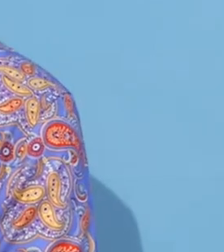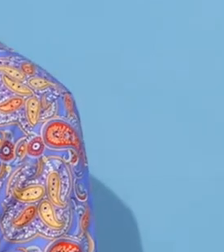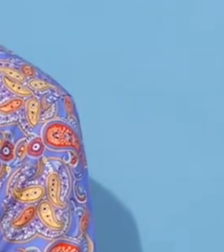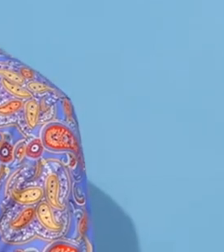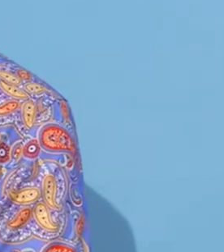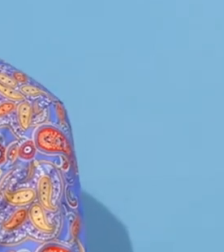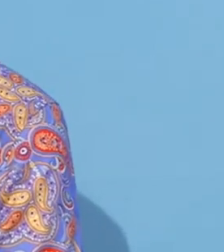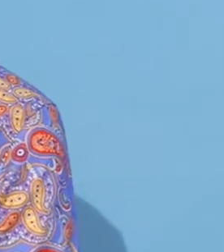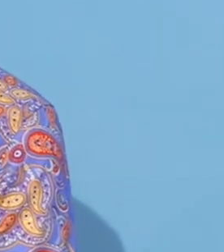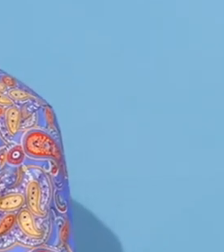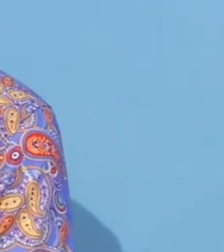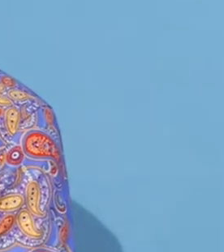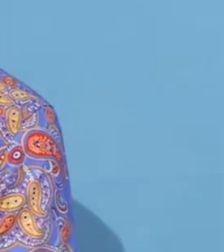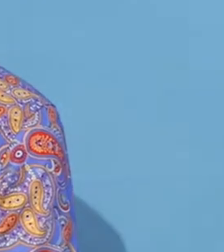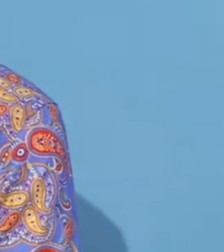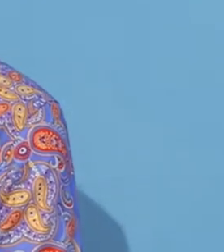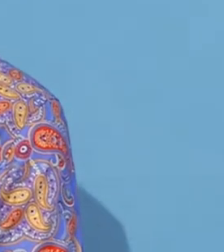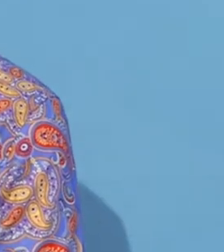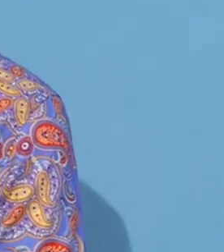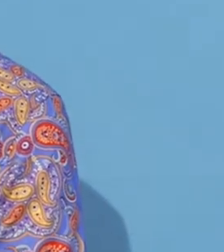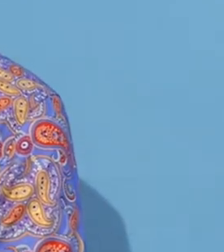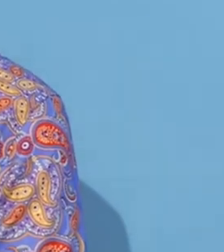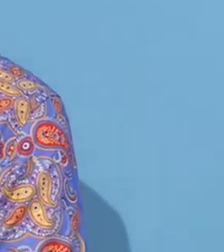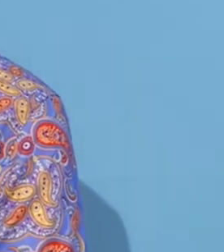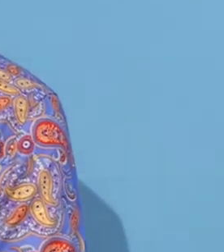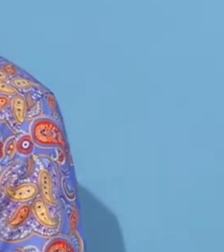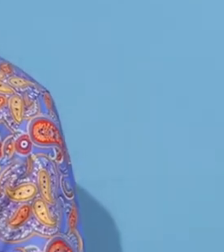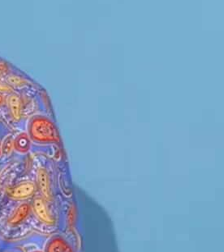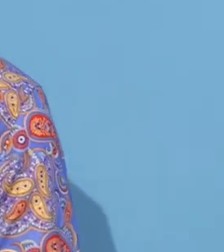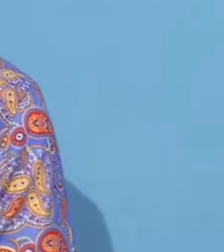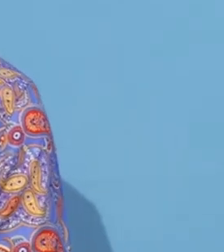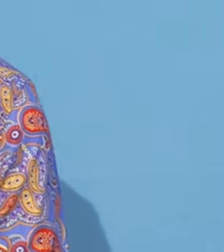om hur vi i all vår